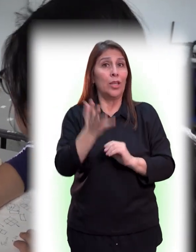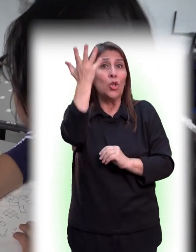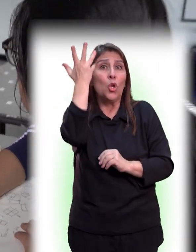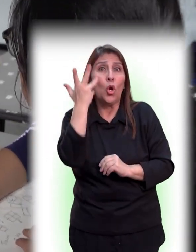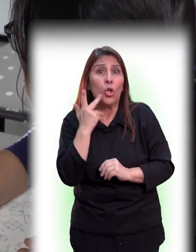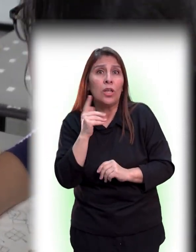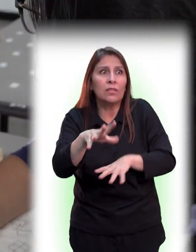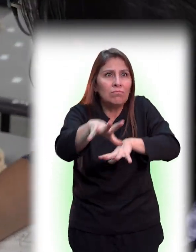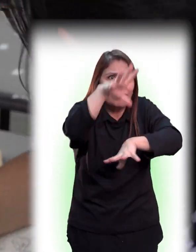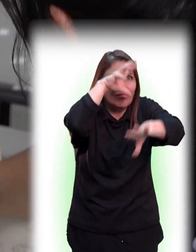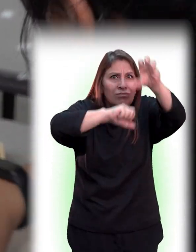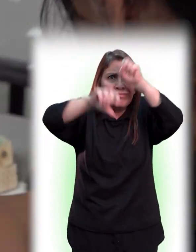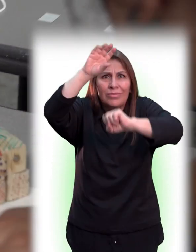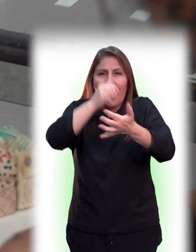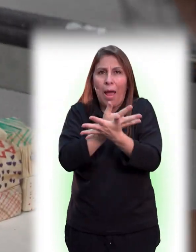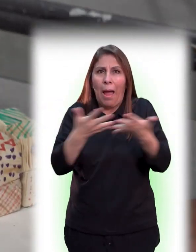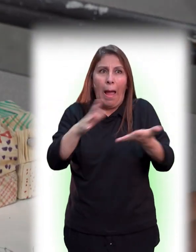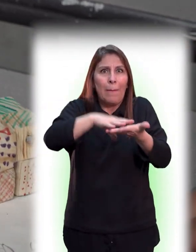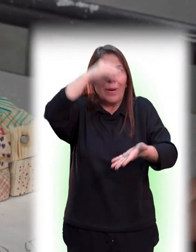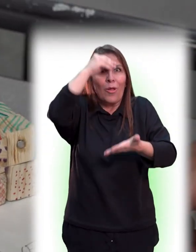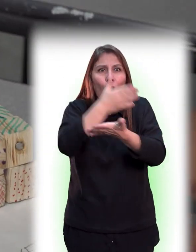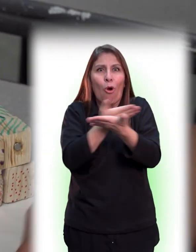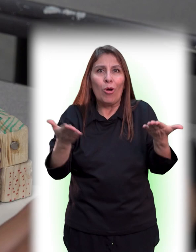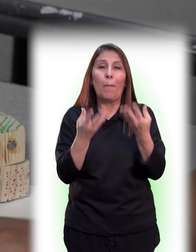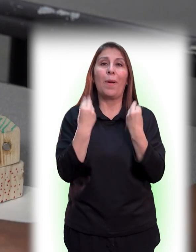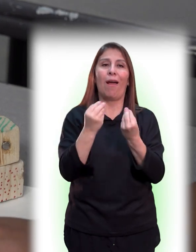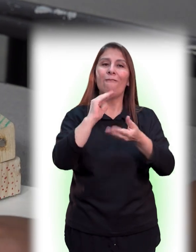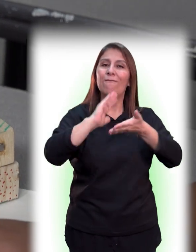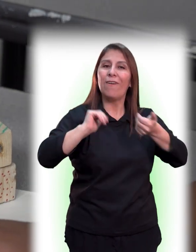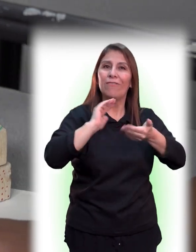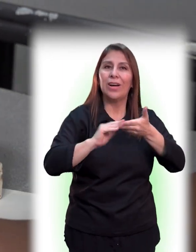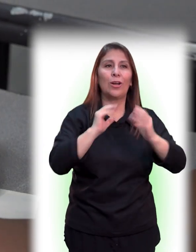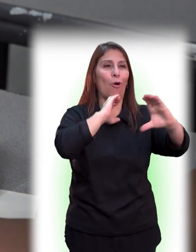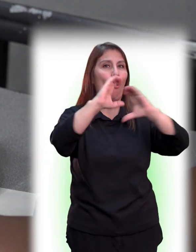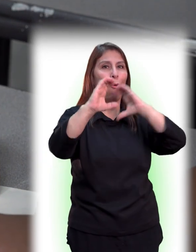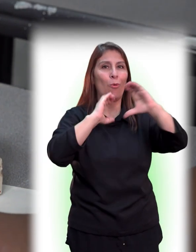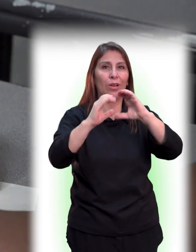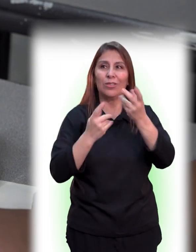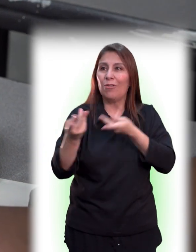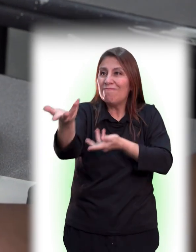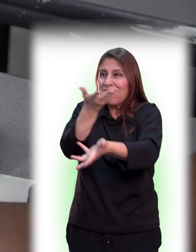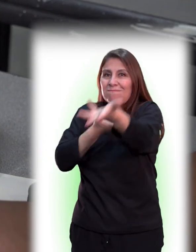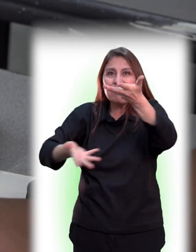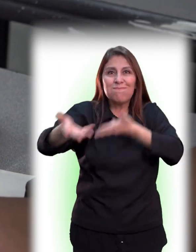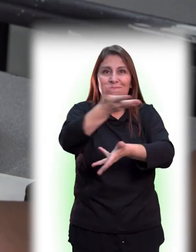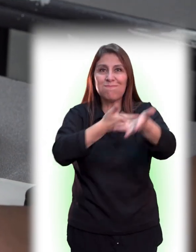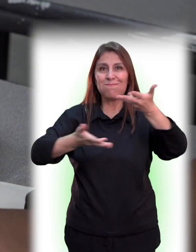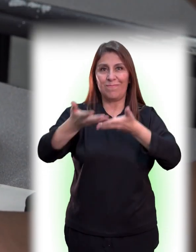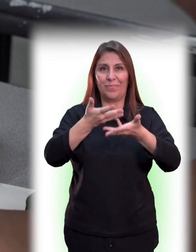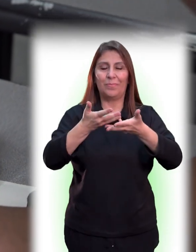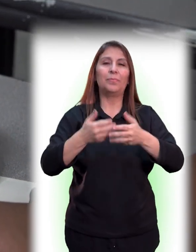más para poder facilitar esa comunicación que hay entre ellos y nosotros.